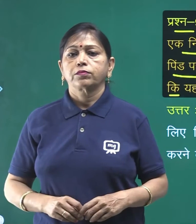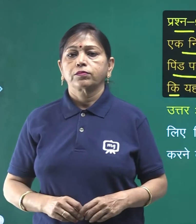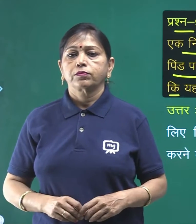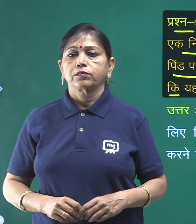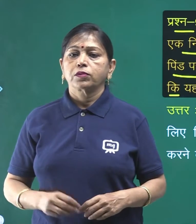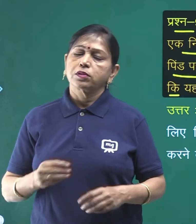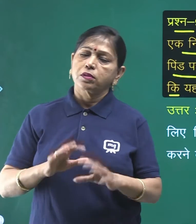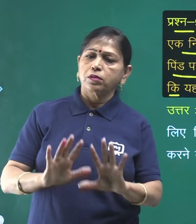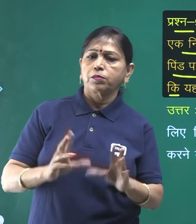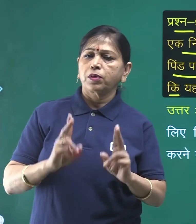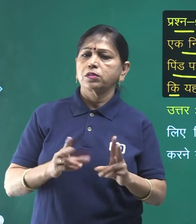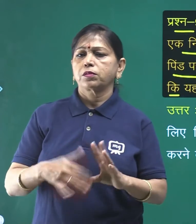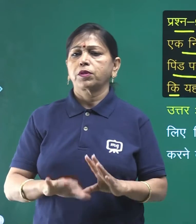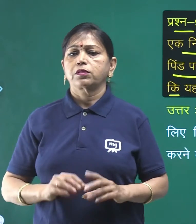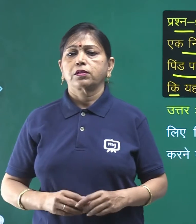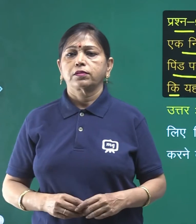आ जाए?